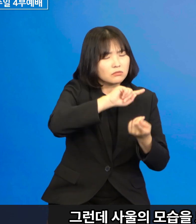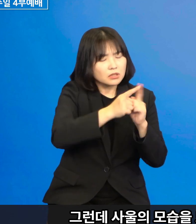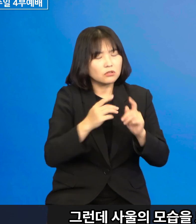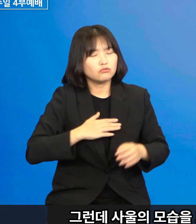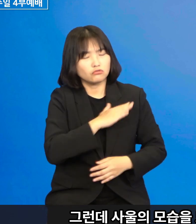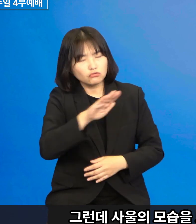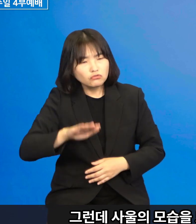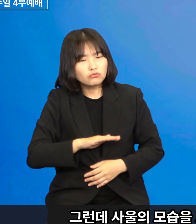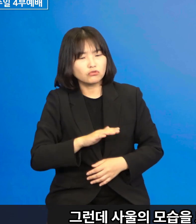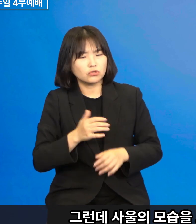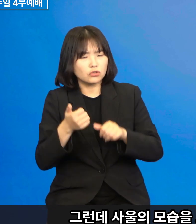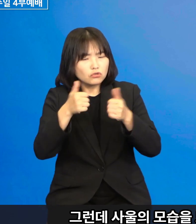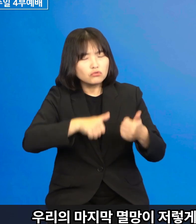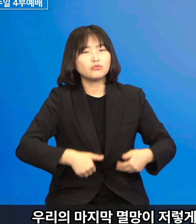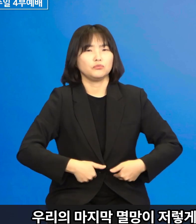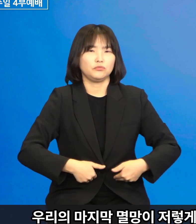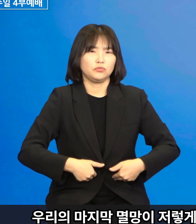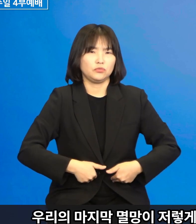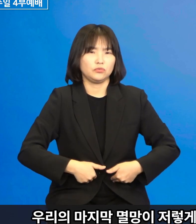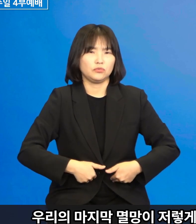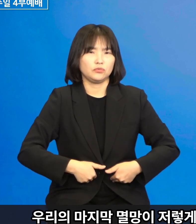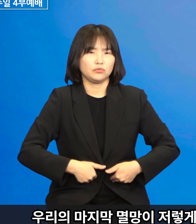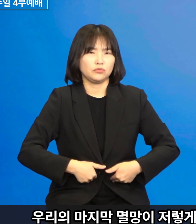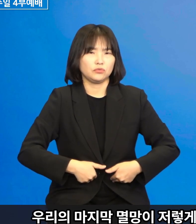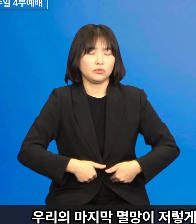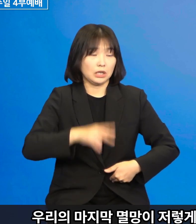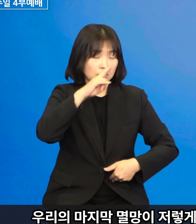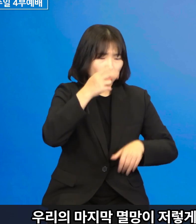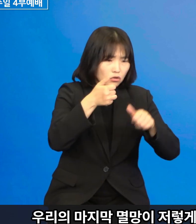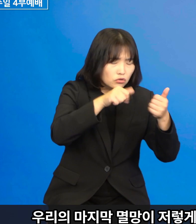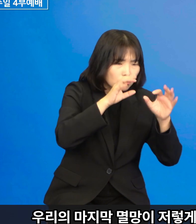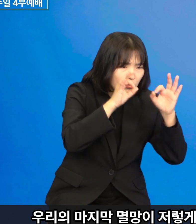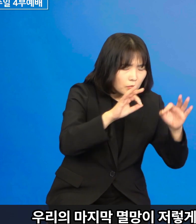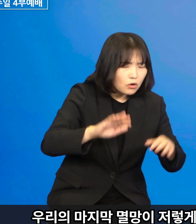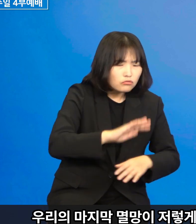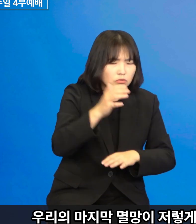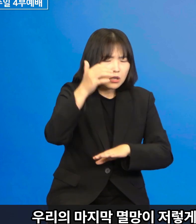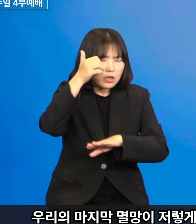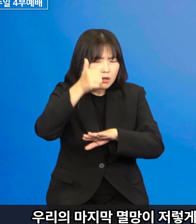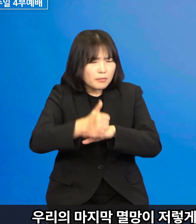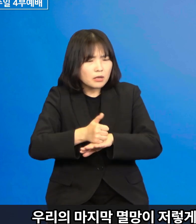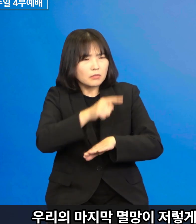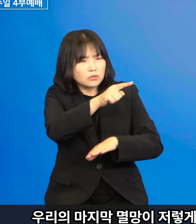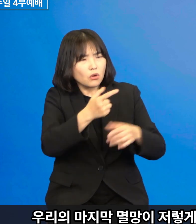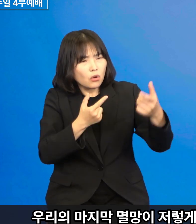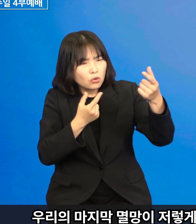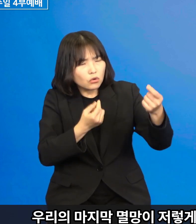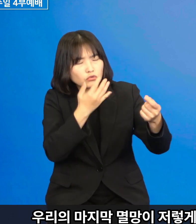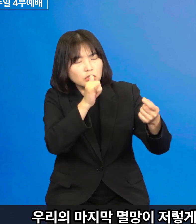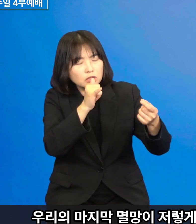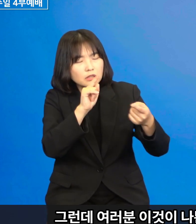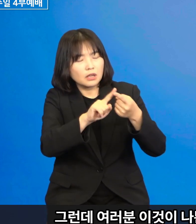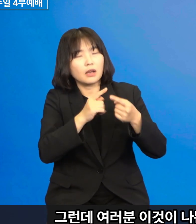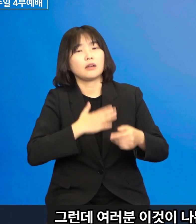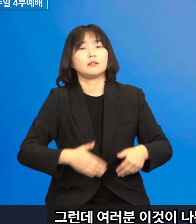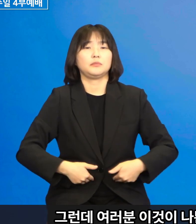모습을 보면서, 사울의 죽음을 보면서 우리의 마지막 멸망이 저렇게 될 수 있었다는 것을 알아야 됩니다.